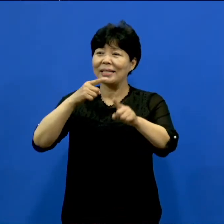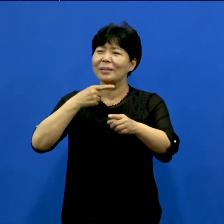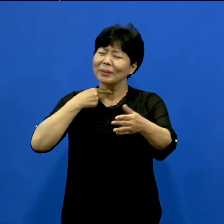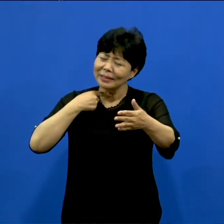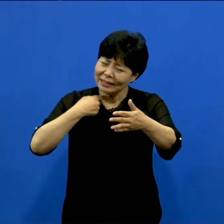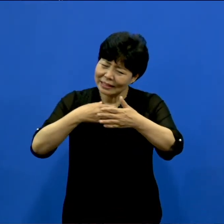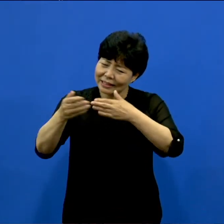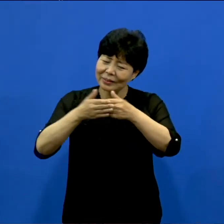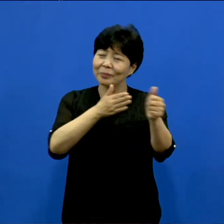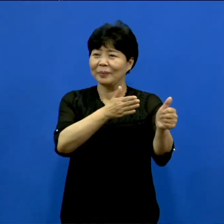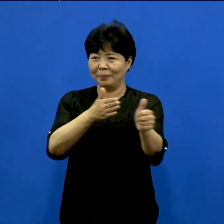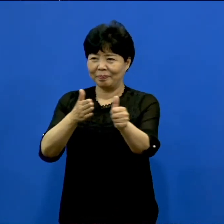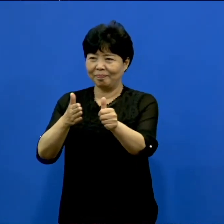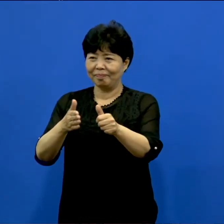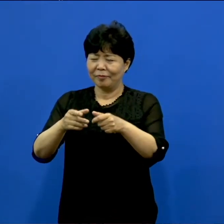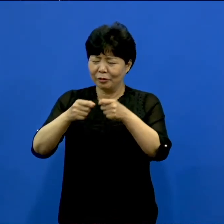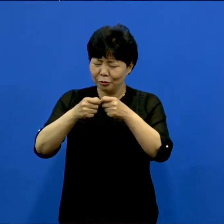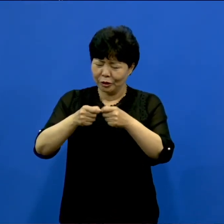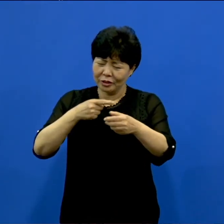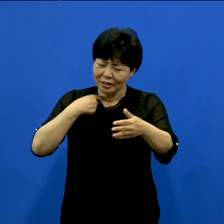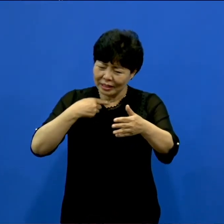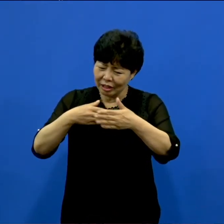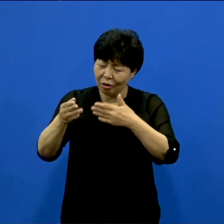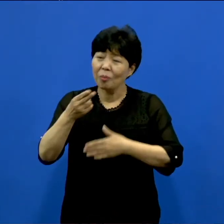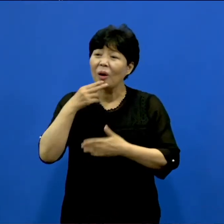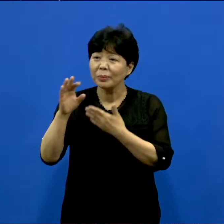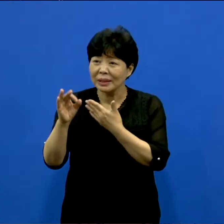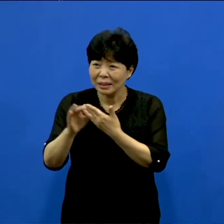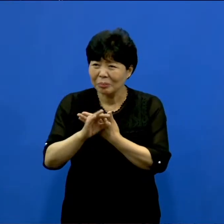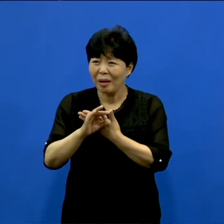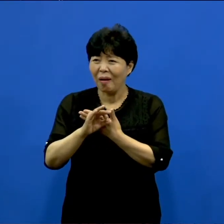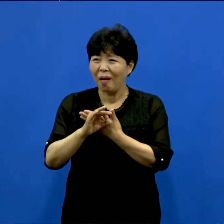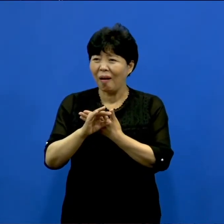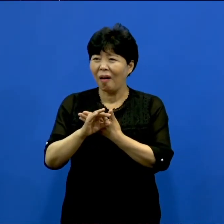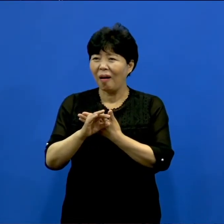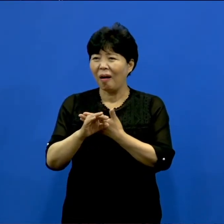말씀을 구체적으로 체험하지 못하면 결국 말씀으로부터 멀어지게 되는 거예요.